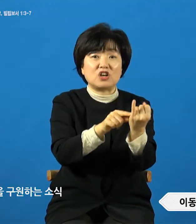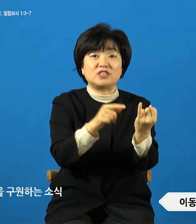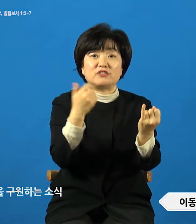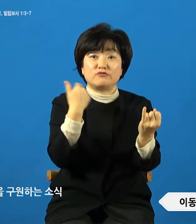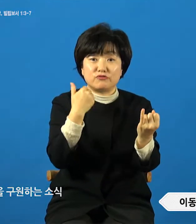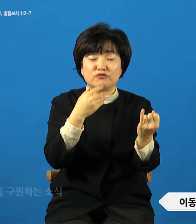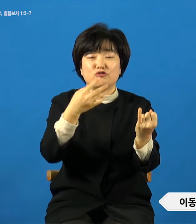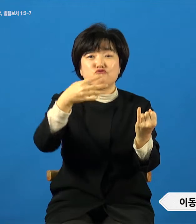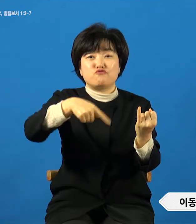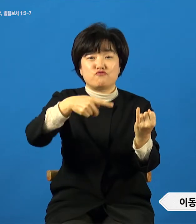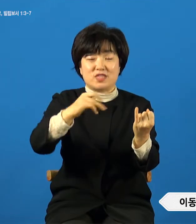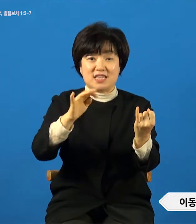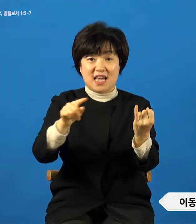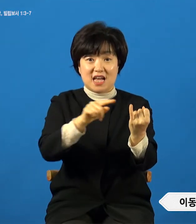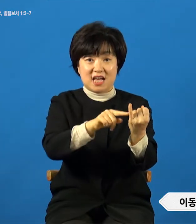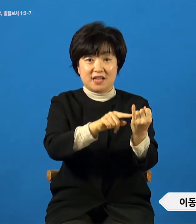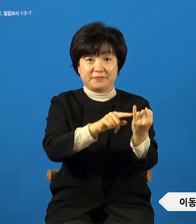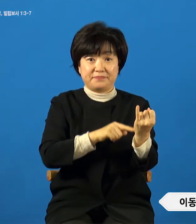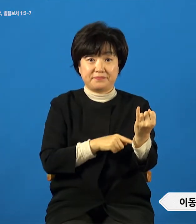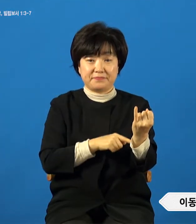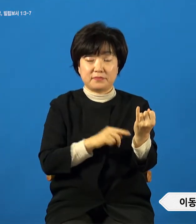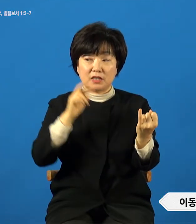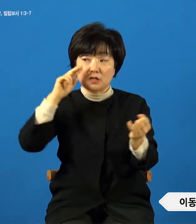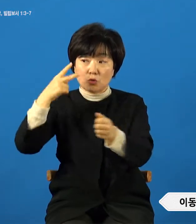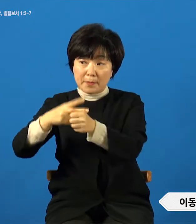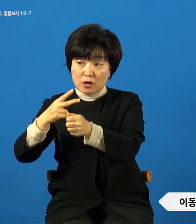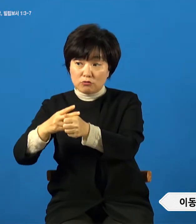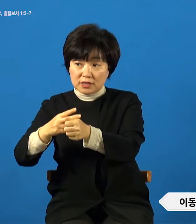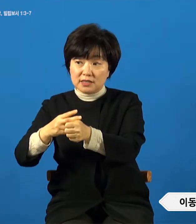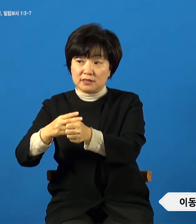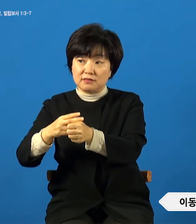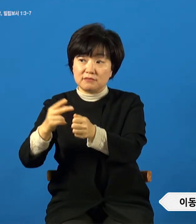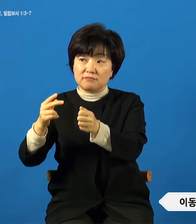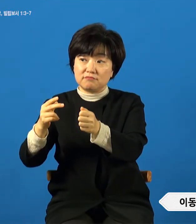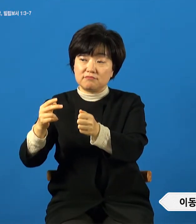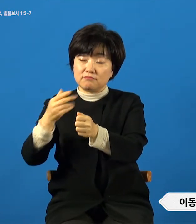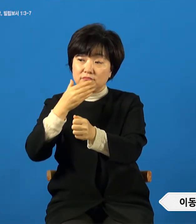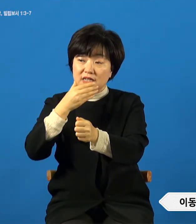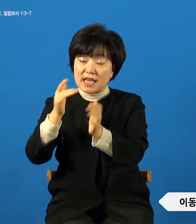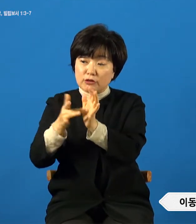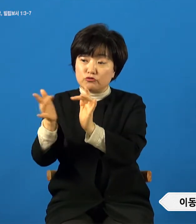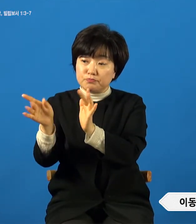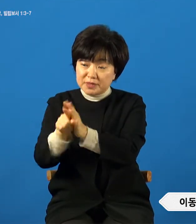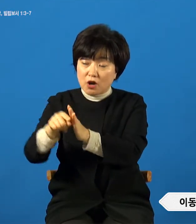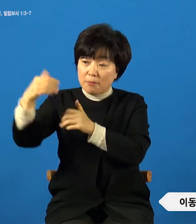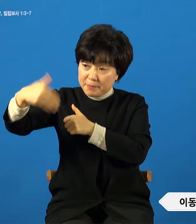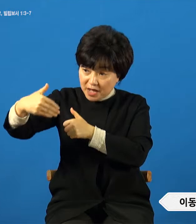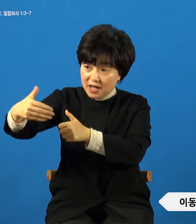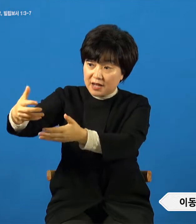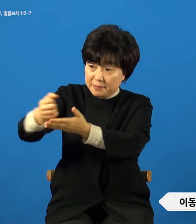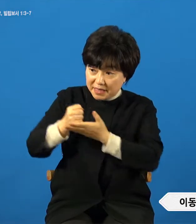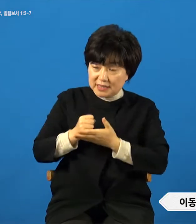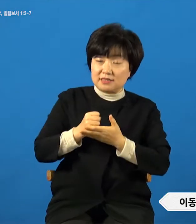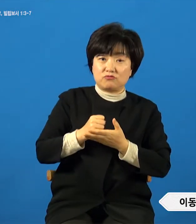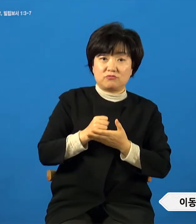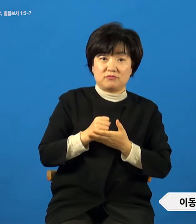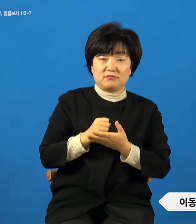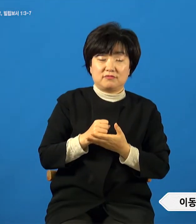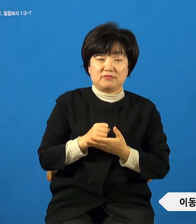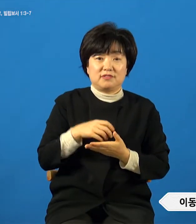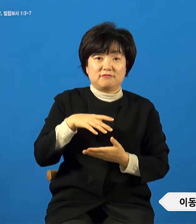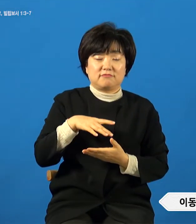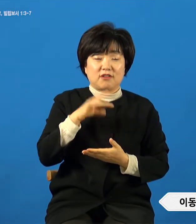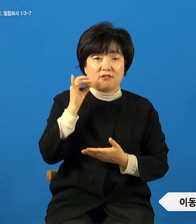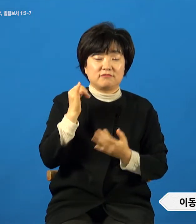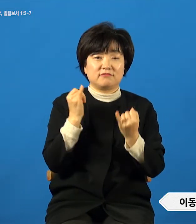누디아다라는 말씀을 드렸습니다. 자, 누디아가 바울이 전한 복음을 받아들이고 어떤 반응을 보였습니까? 자, 그녀가